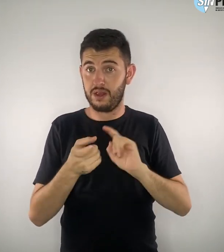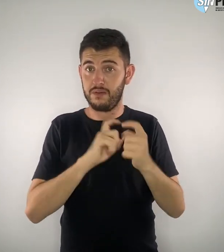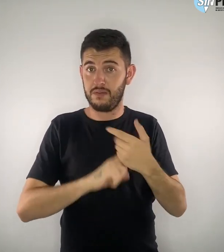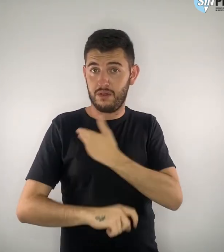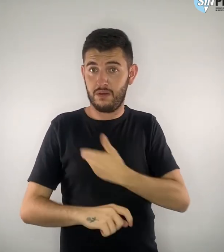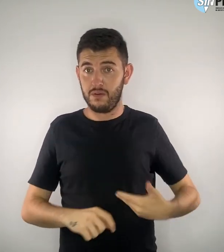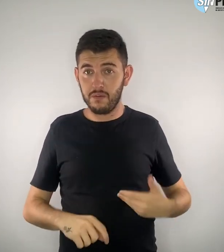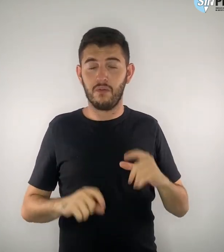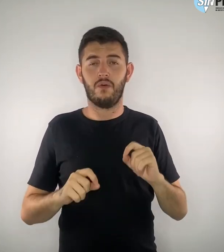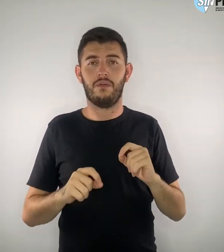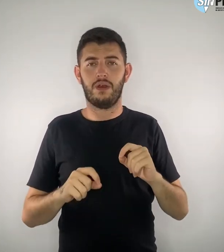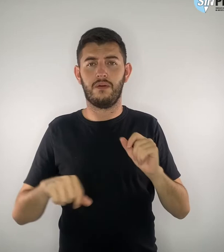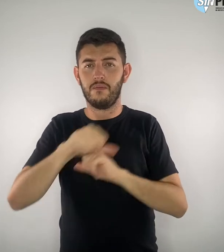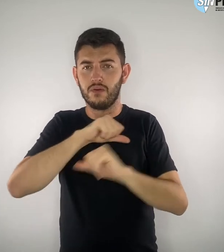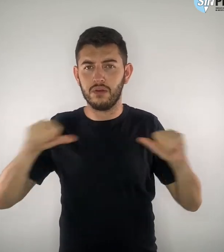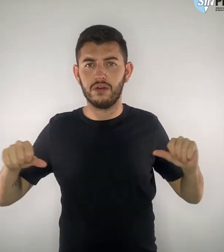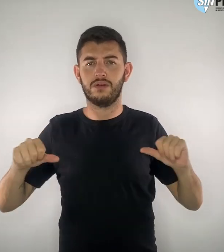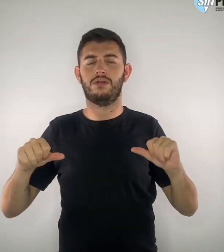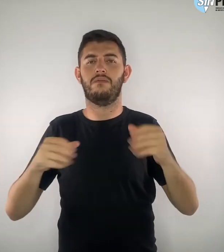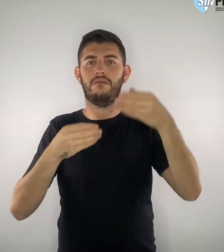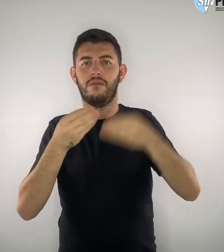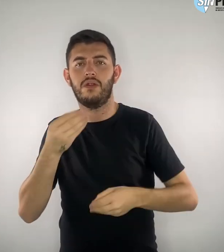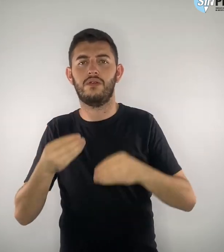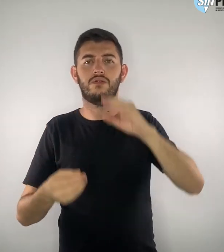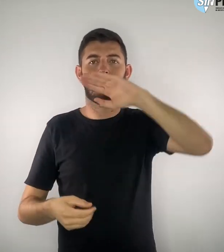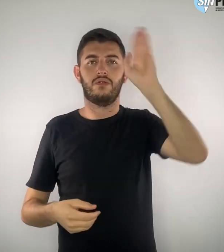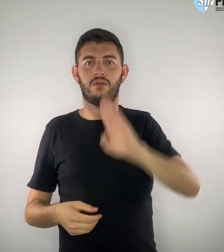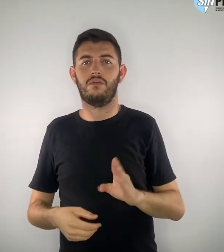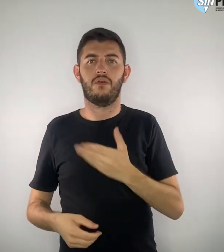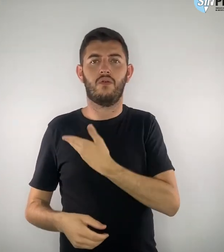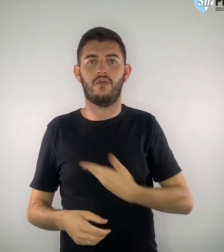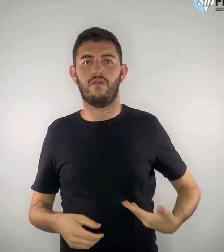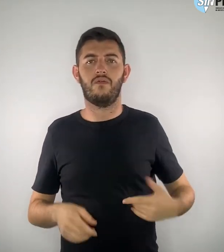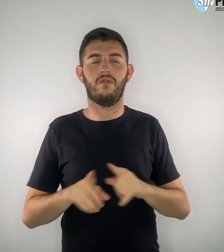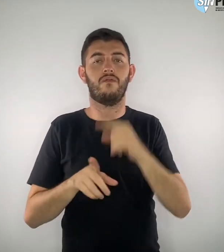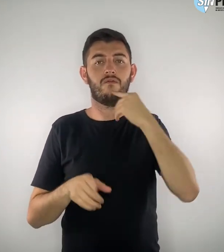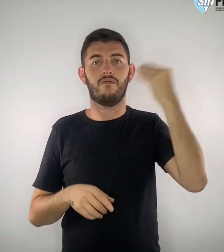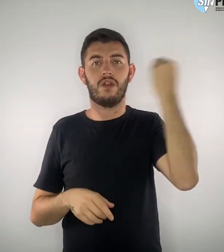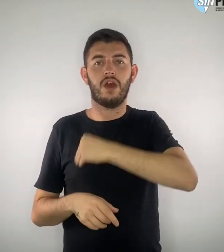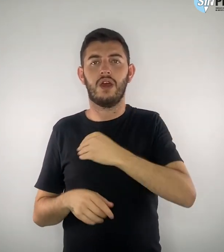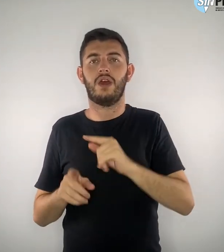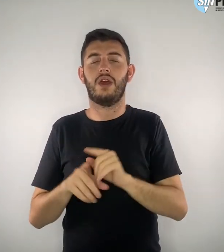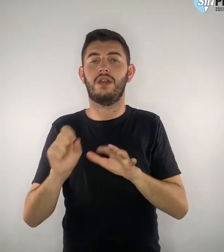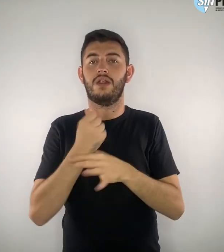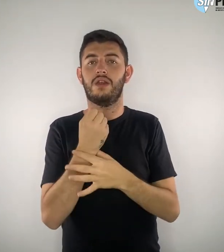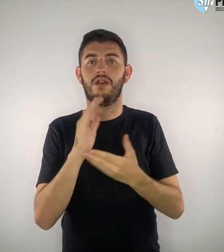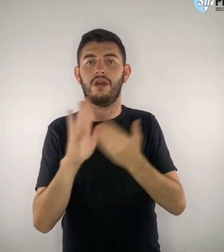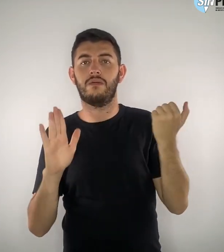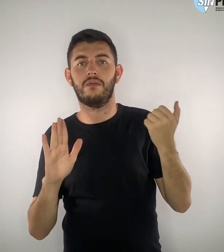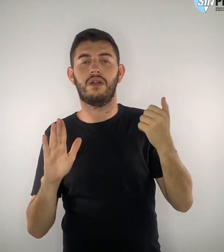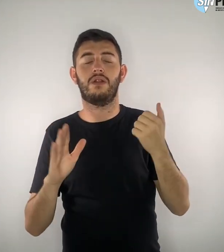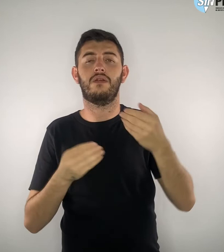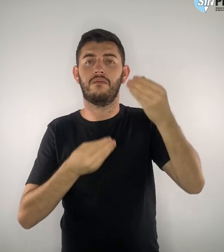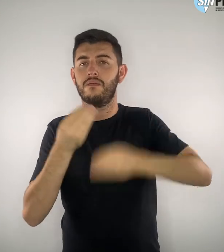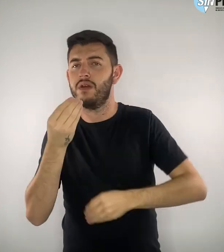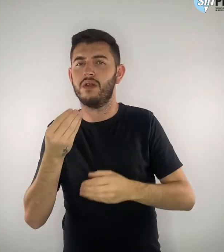ataca o Estado brasileiro, enfraquece, desestabiliza, precariza e desvaloriza órgãos